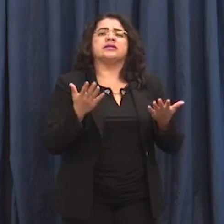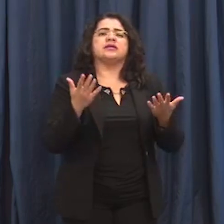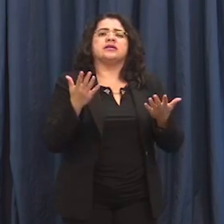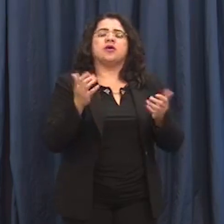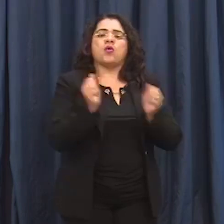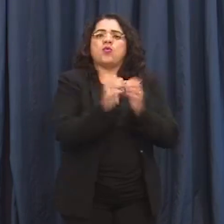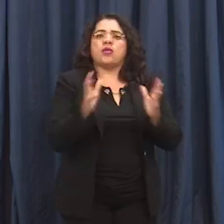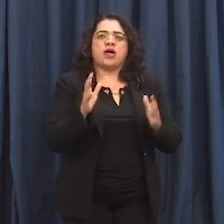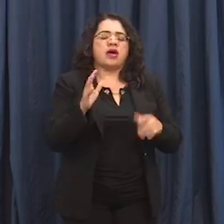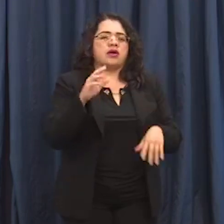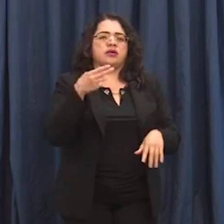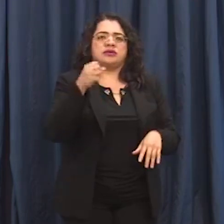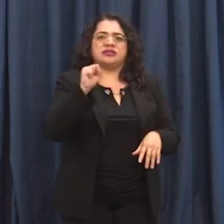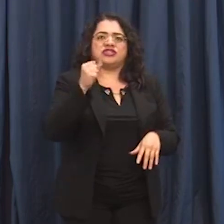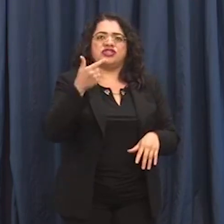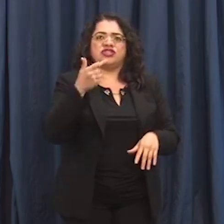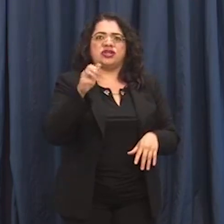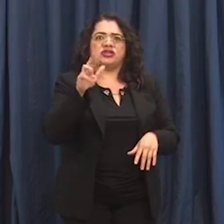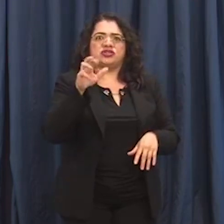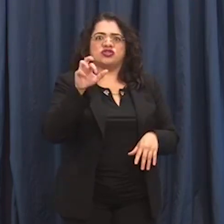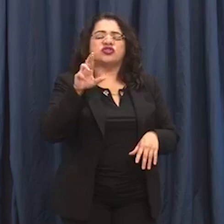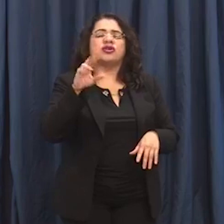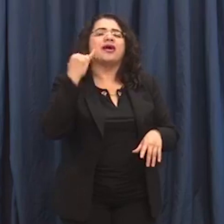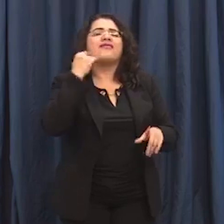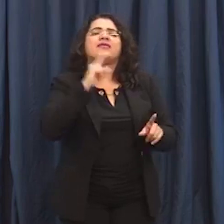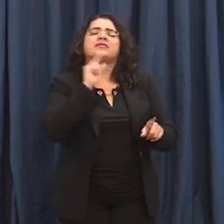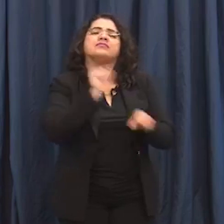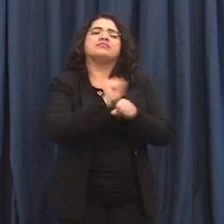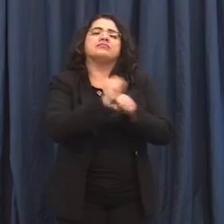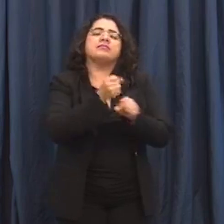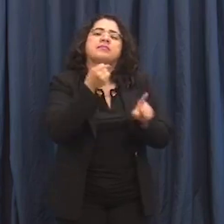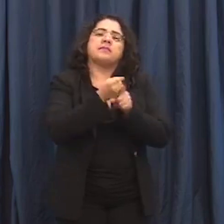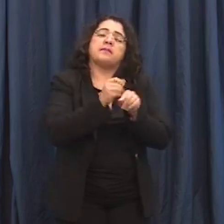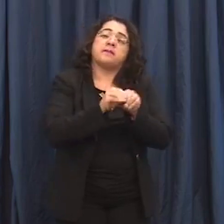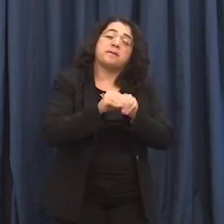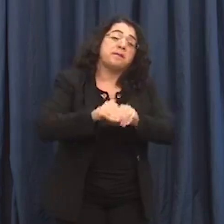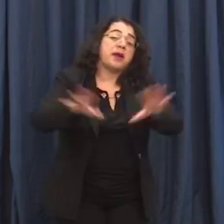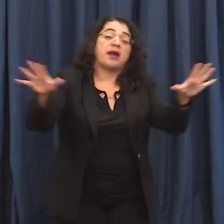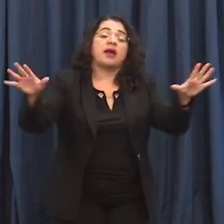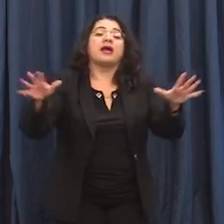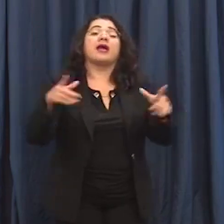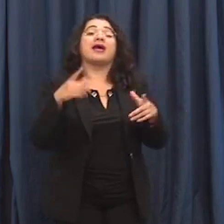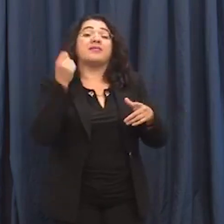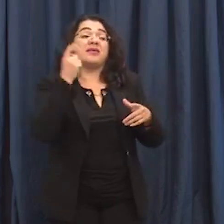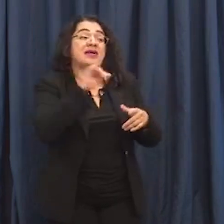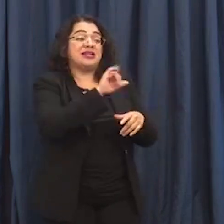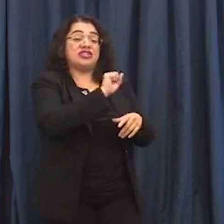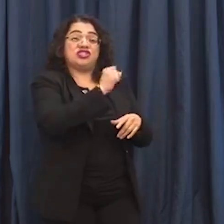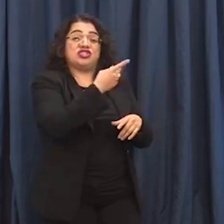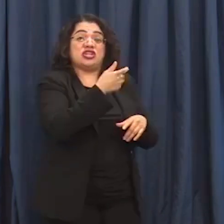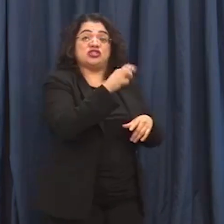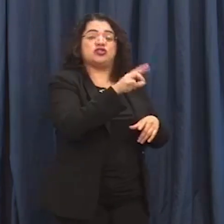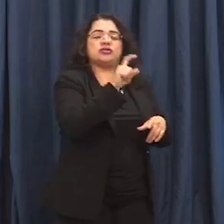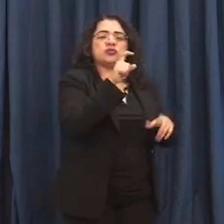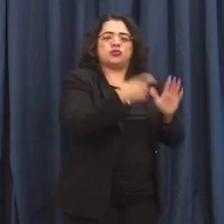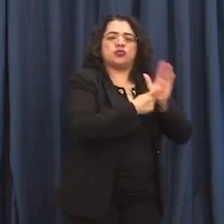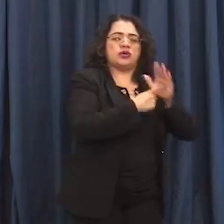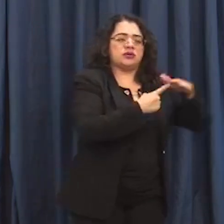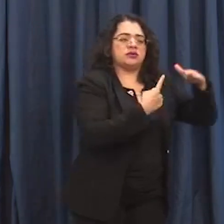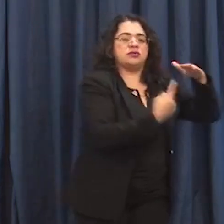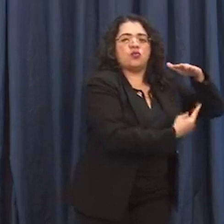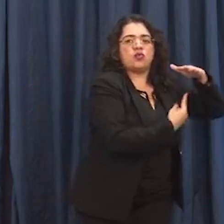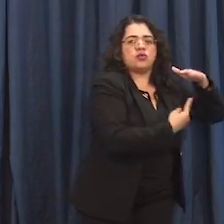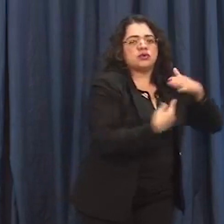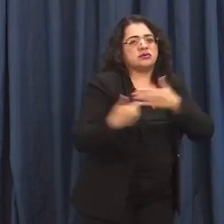hogar en caso que haya un brote en esta población que requiera aislamiento, cuarentena de las personas afectadas.